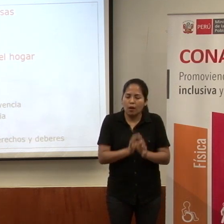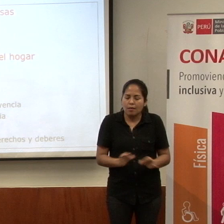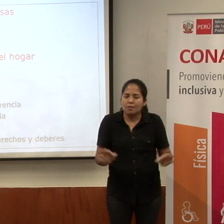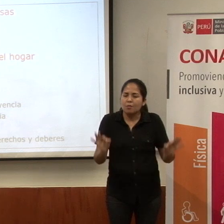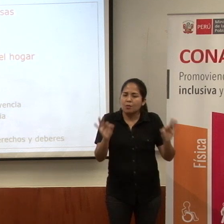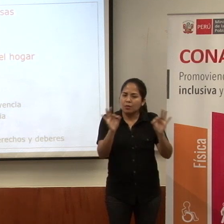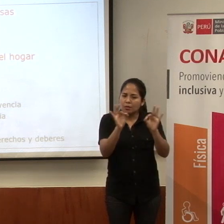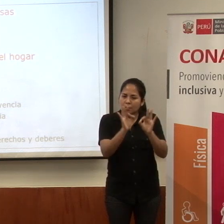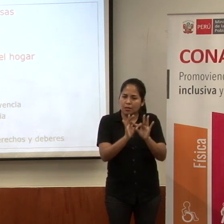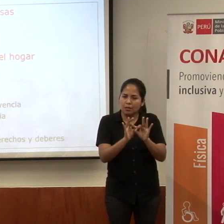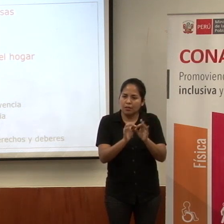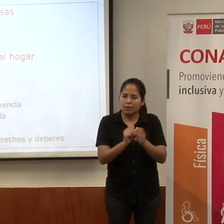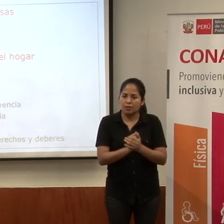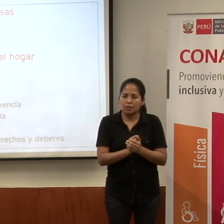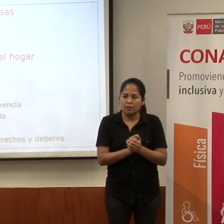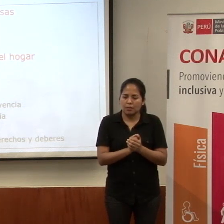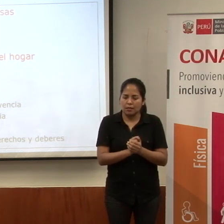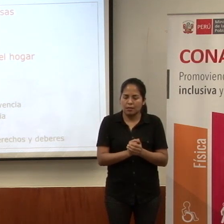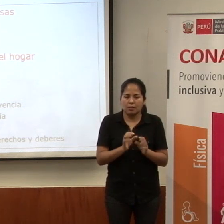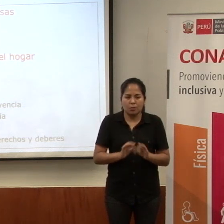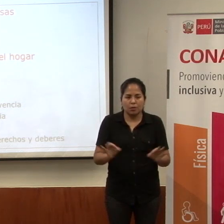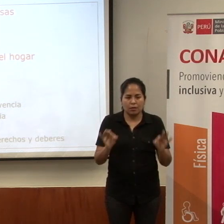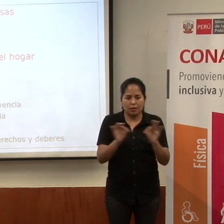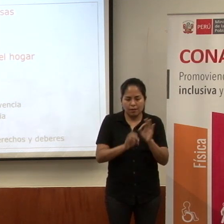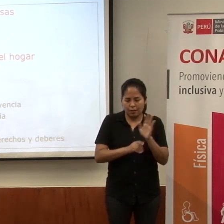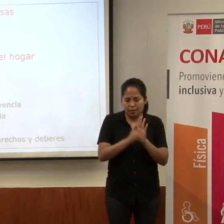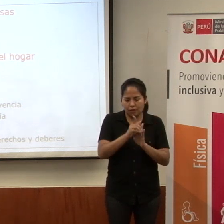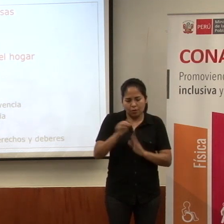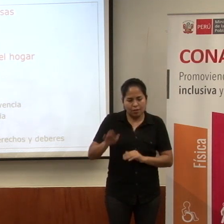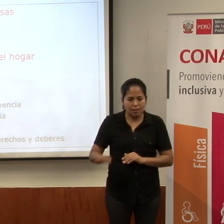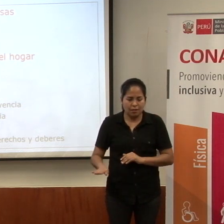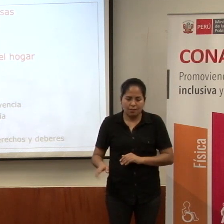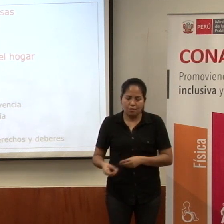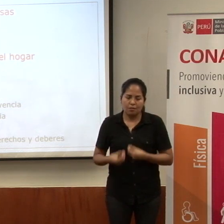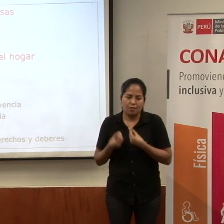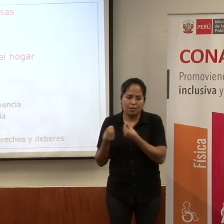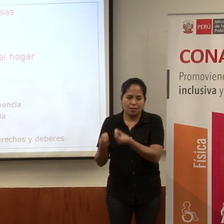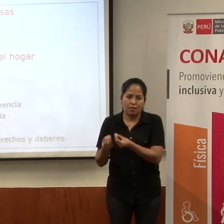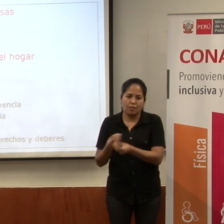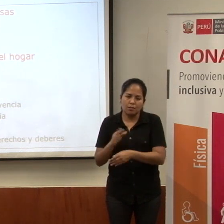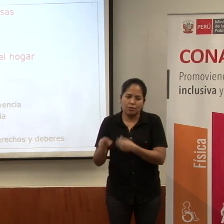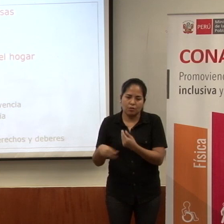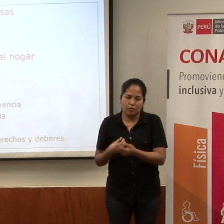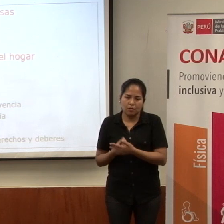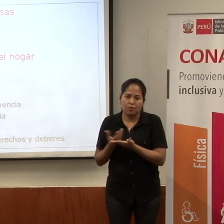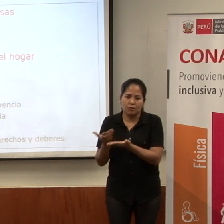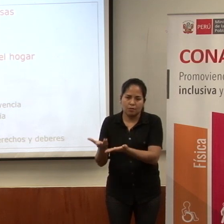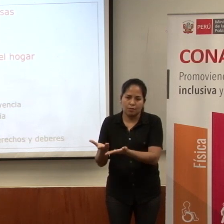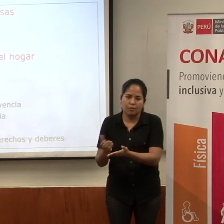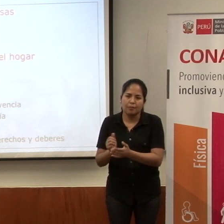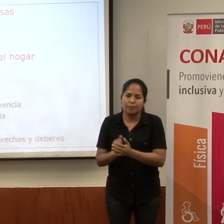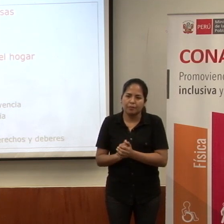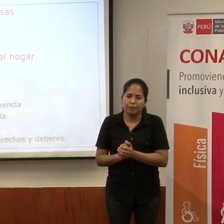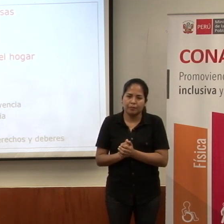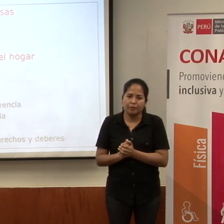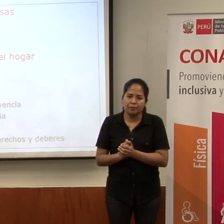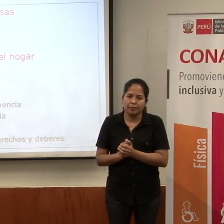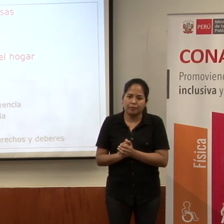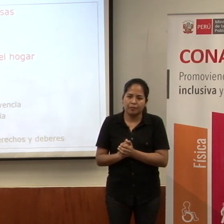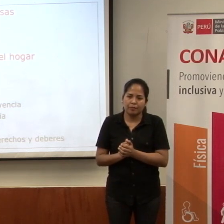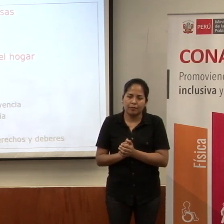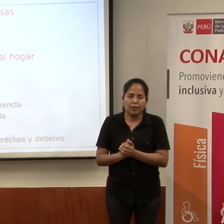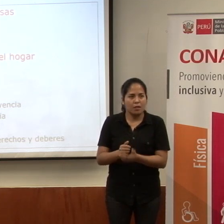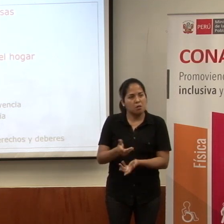una frente a la otra. Esta etapa de la vida es fundamental, de actuar por la razón o por la fuerza, de tener